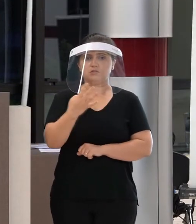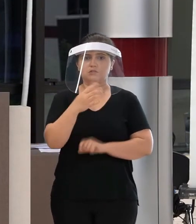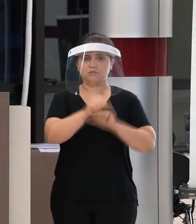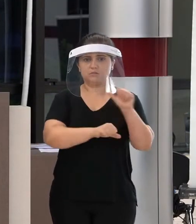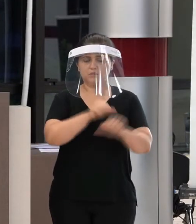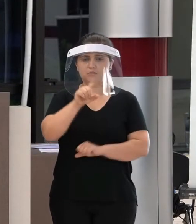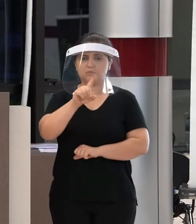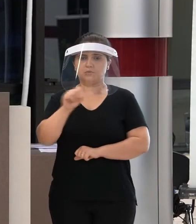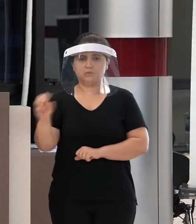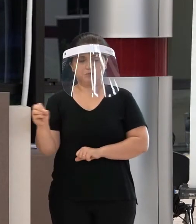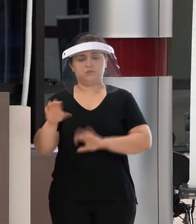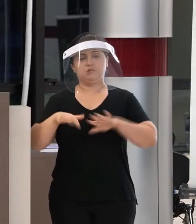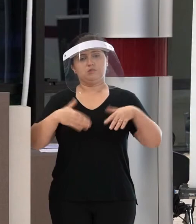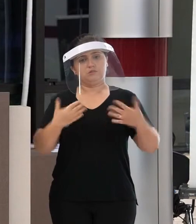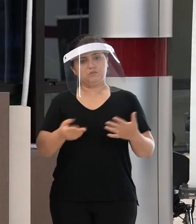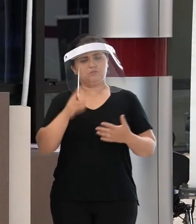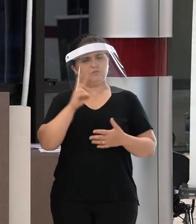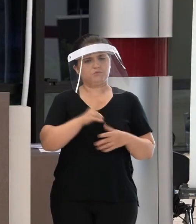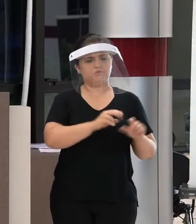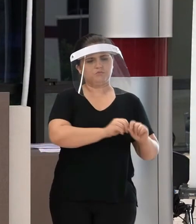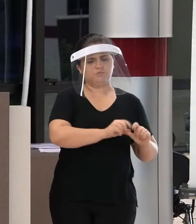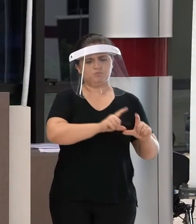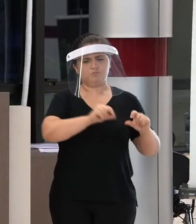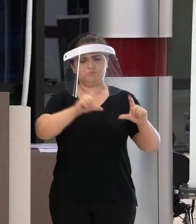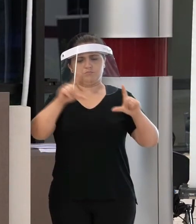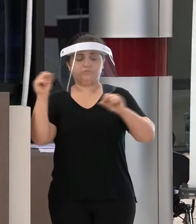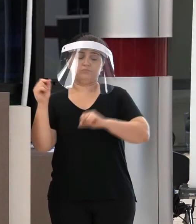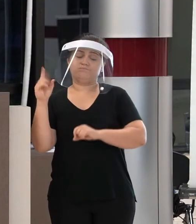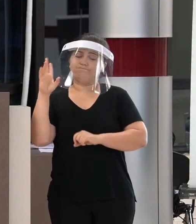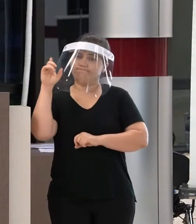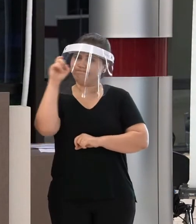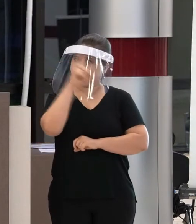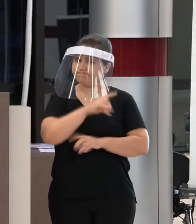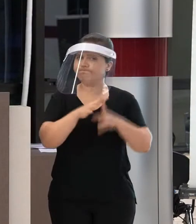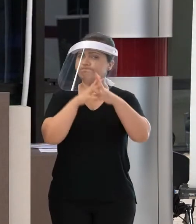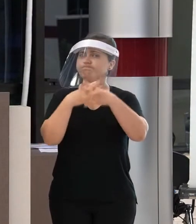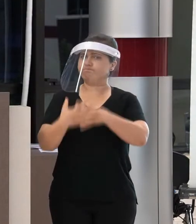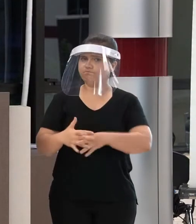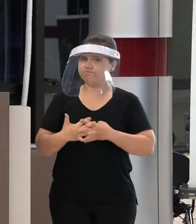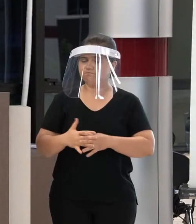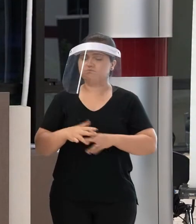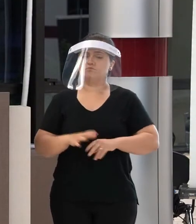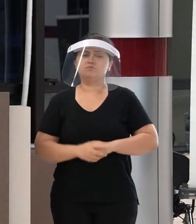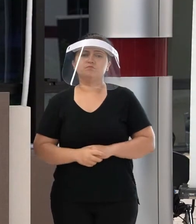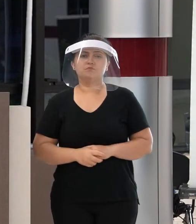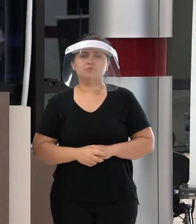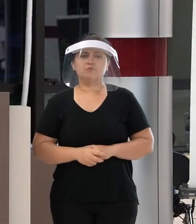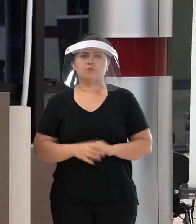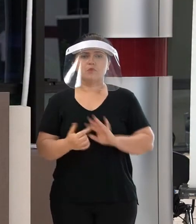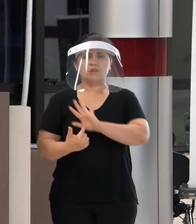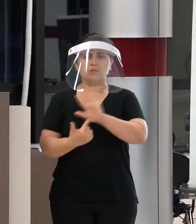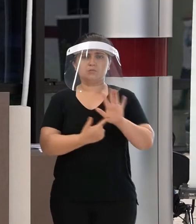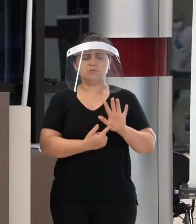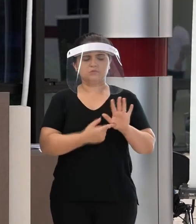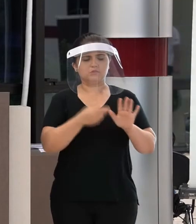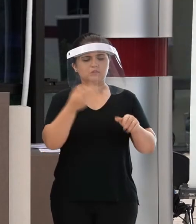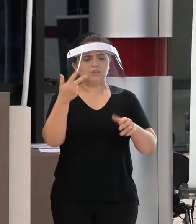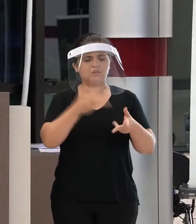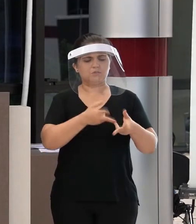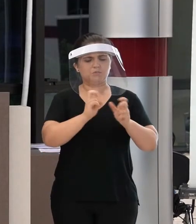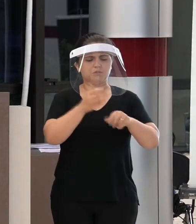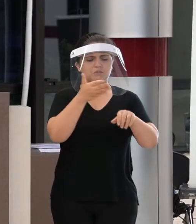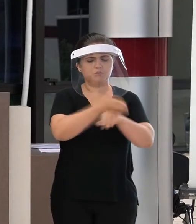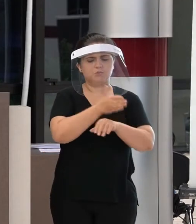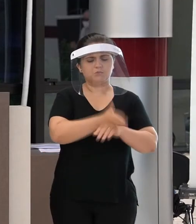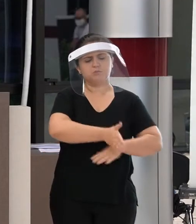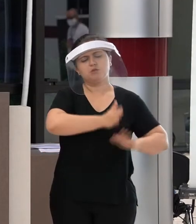100, ou seja, o negócio está um pouquinho complicado. E aí, para você mostrar que você passou por